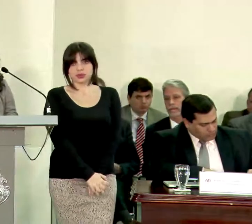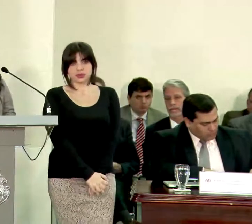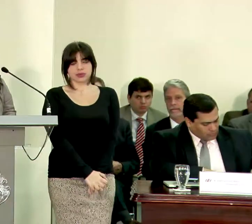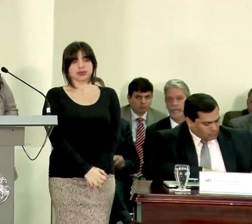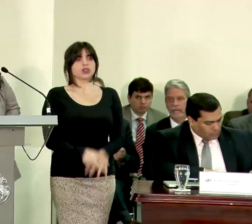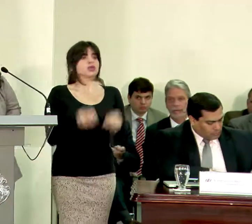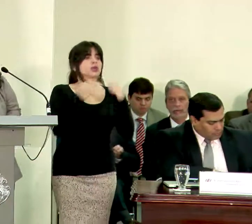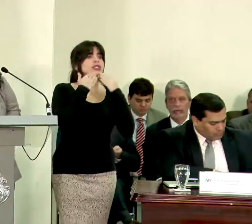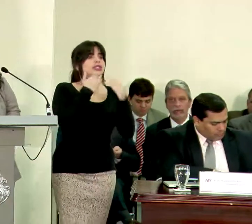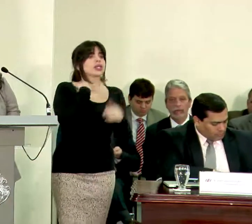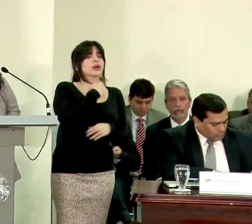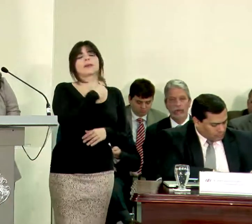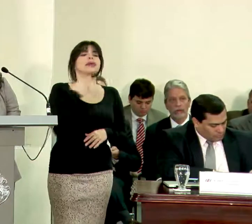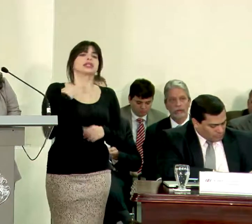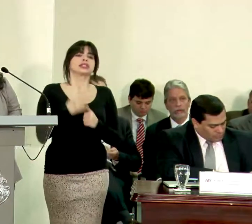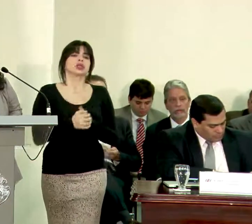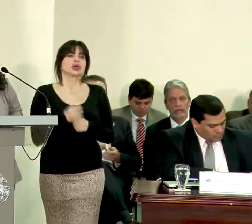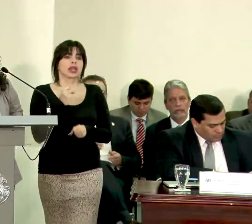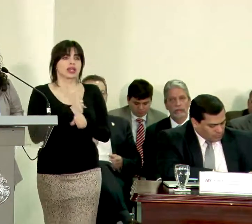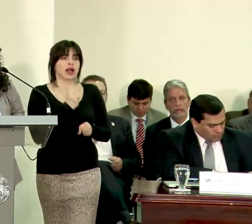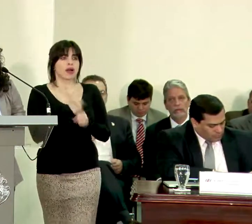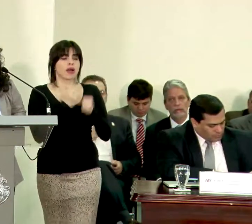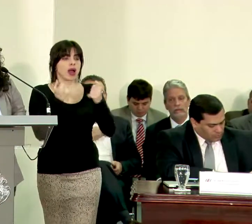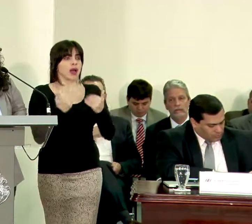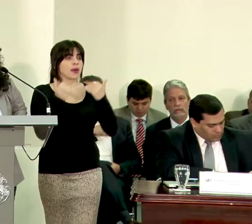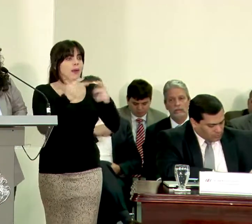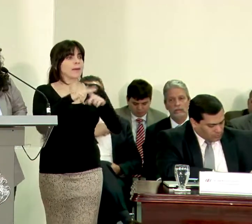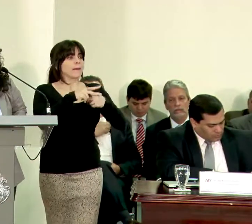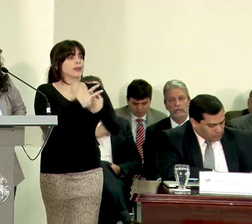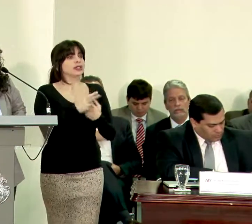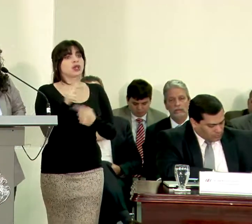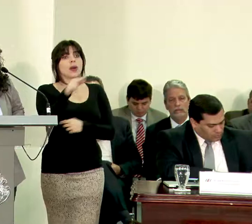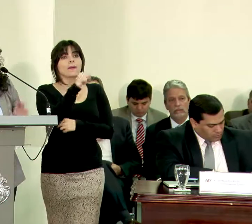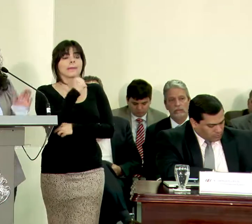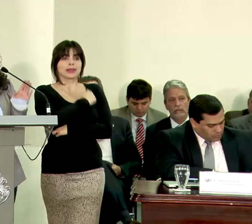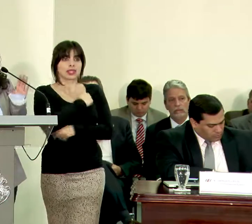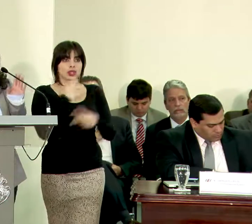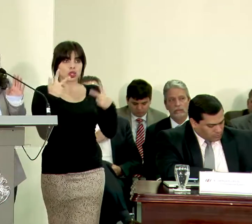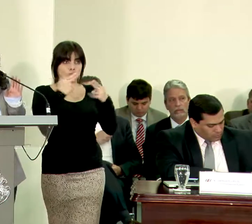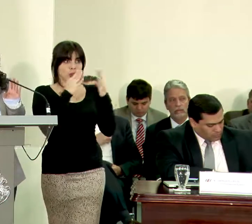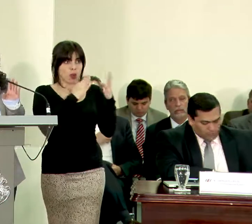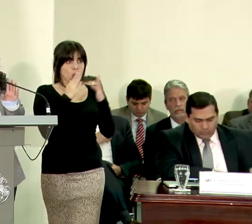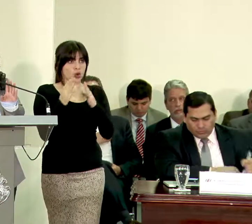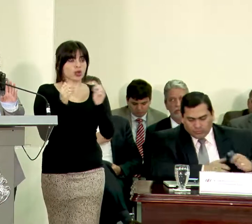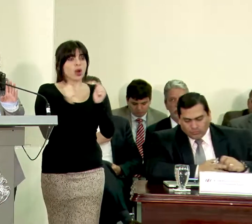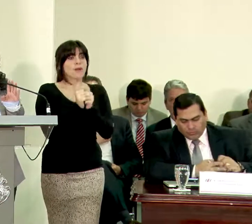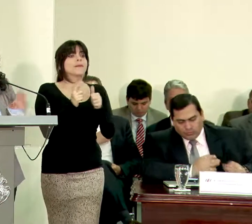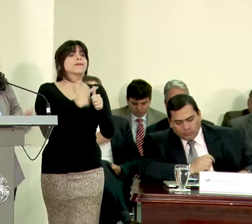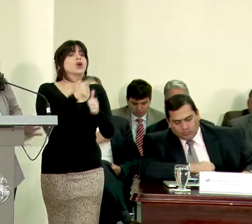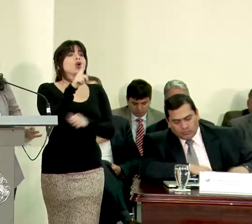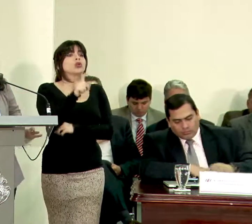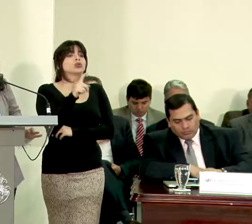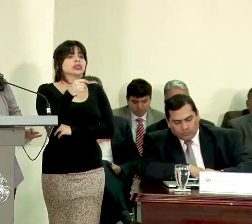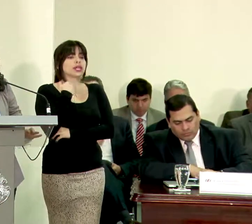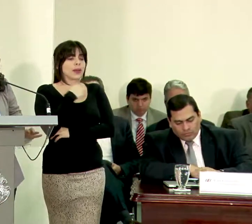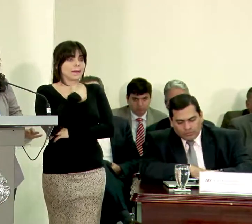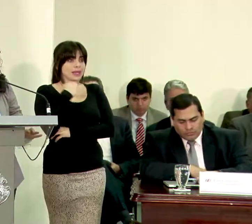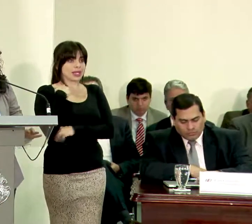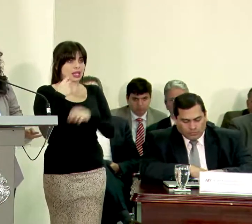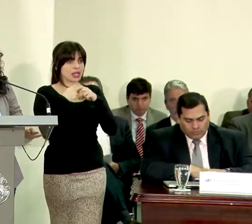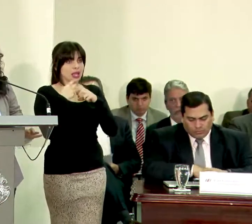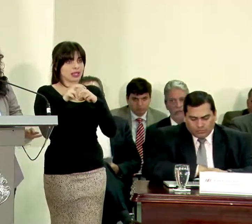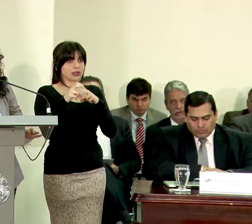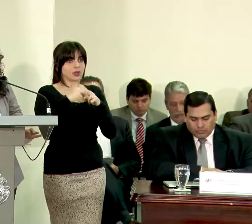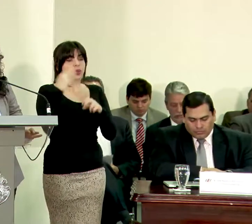Muchas gracias al señor ministro de Trabajo. Vamos a iniciar, colegas, perdón que les interrumpa el orden, con las consultas al señor ministro de